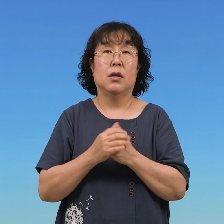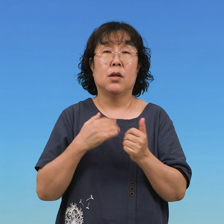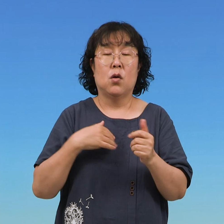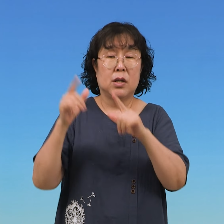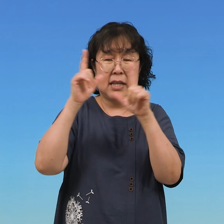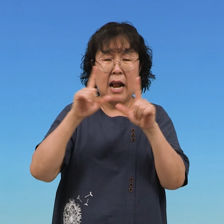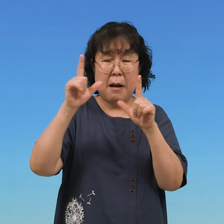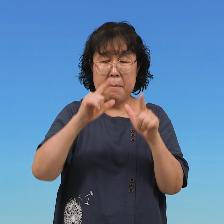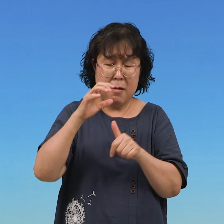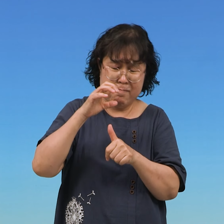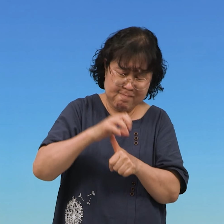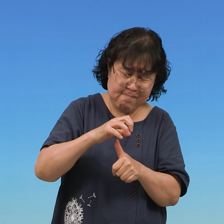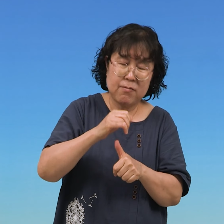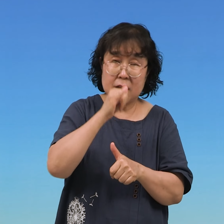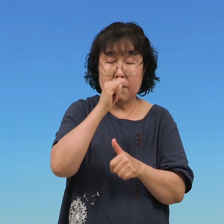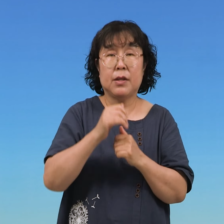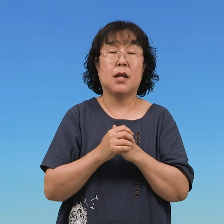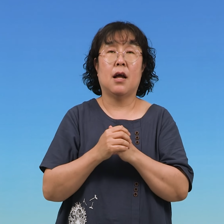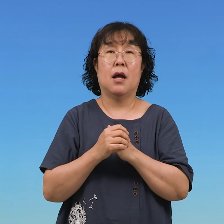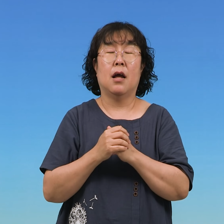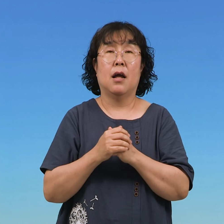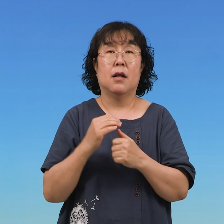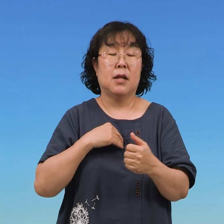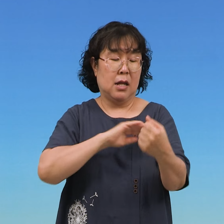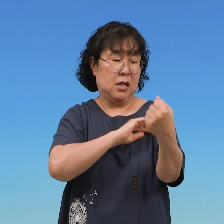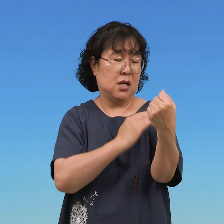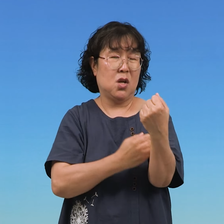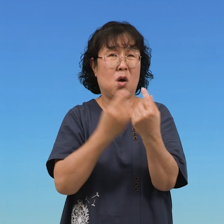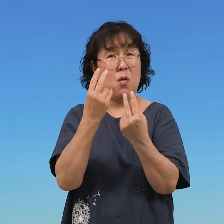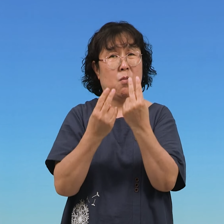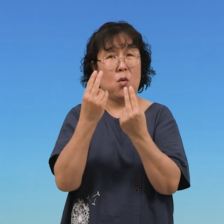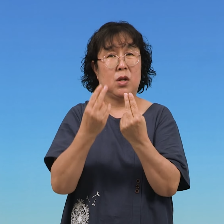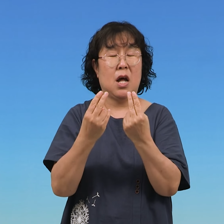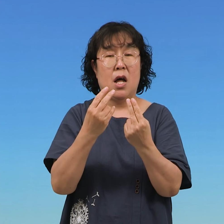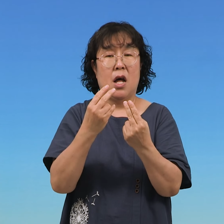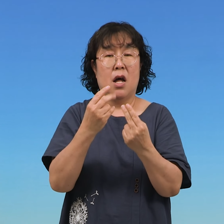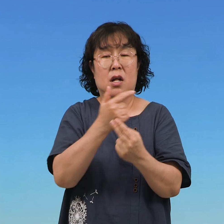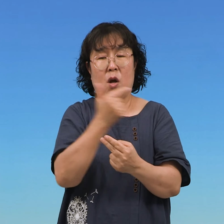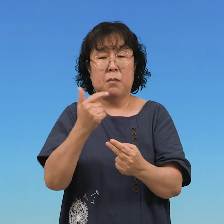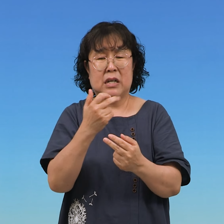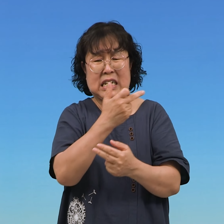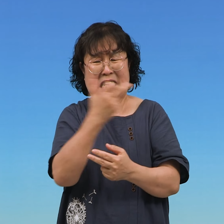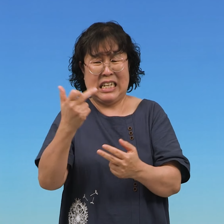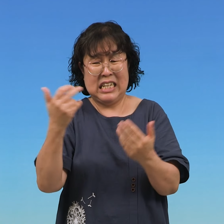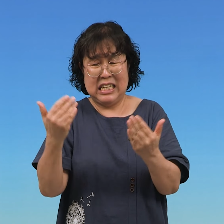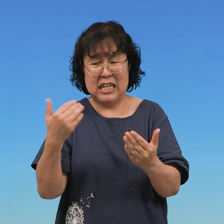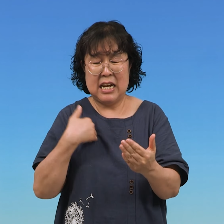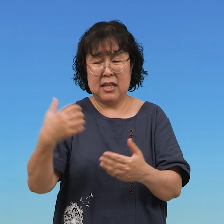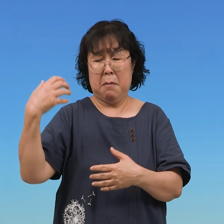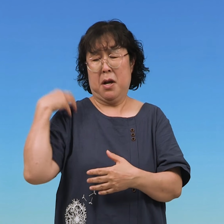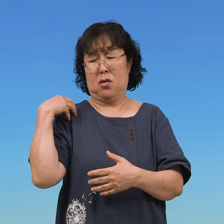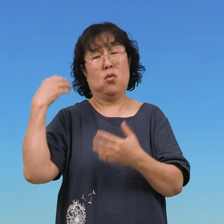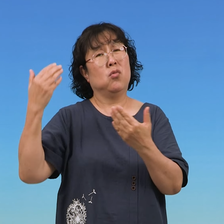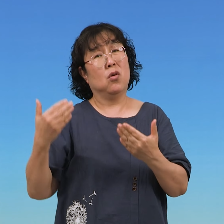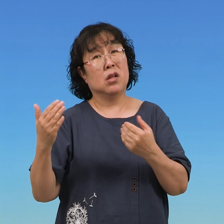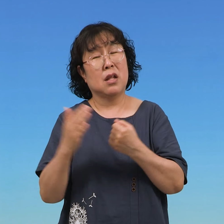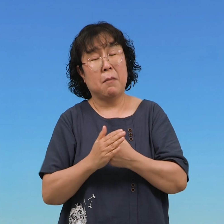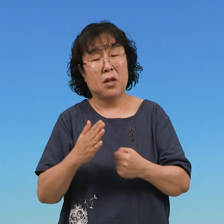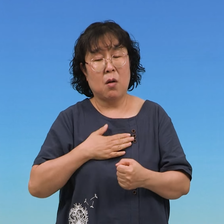저도 인생에 많은 눌림이 있습니다. 능력에 비해서 너무 큰 사업을 과업을